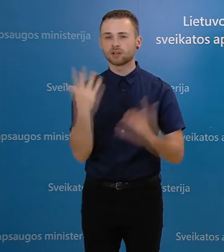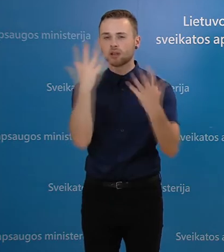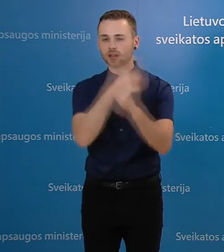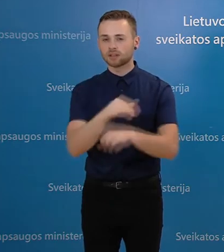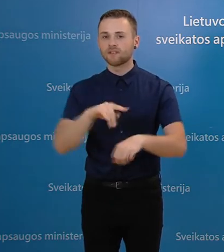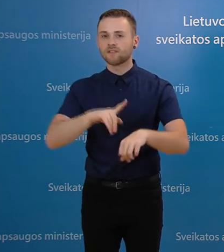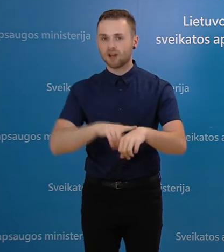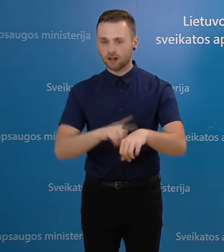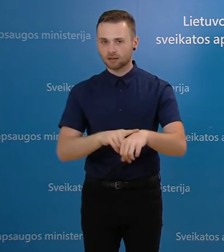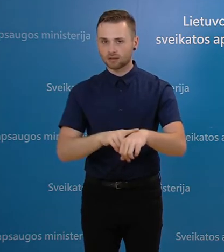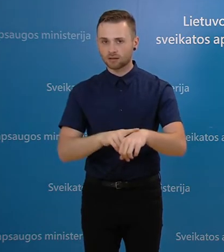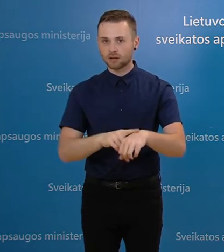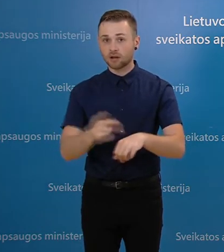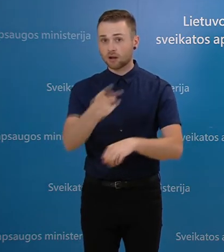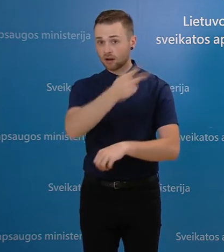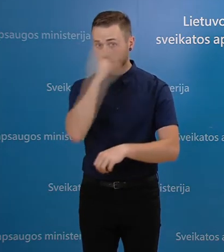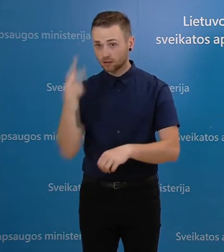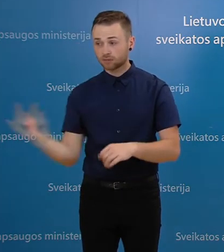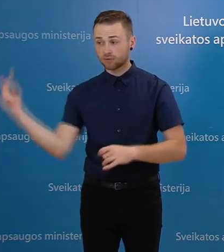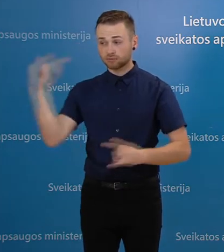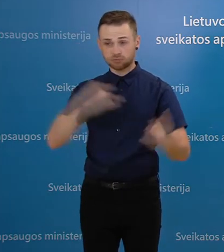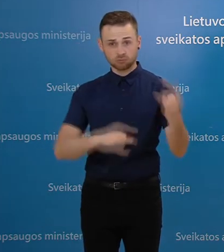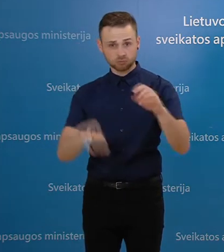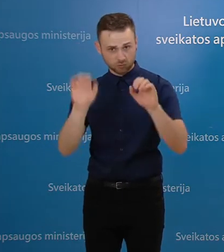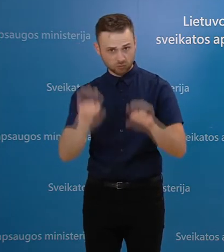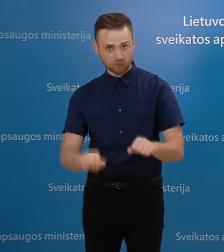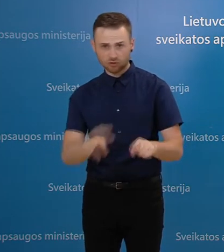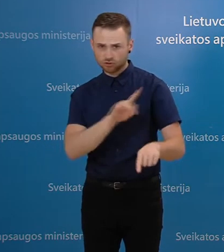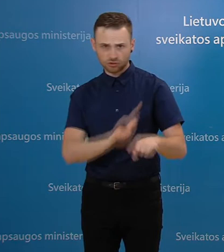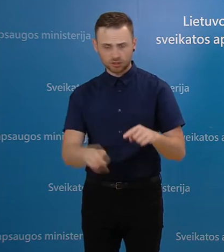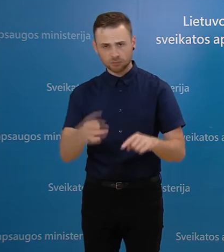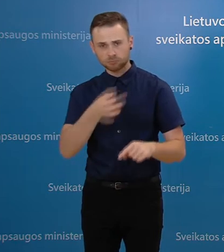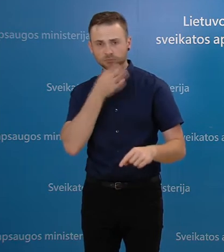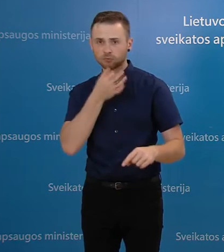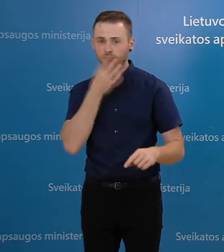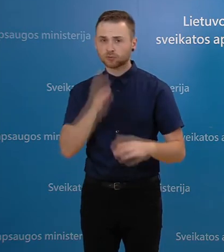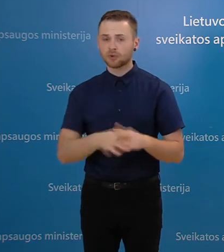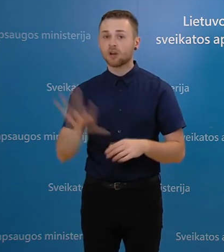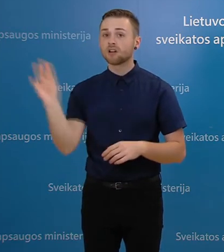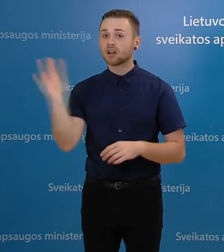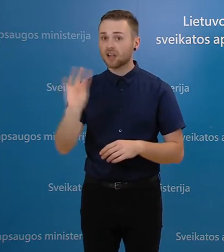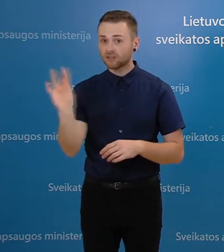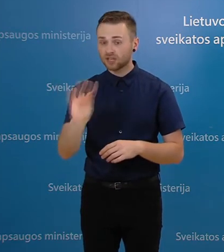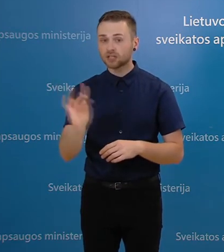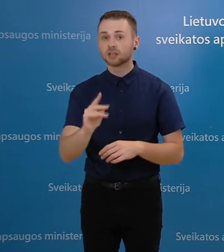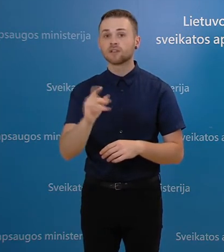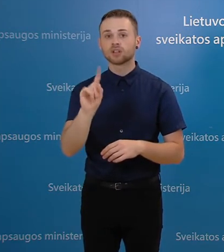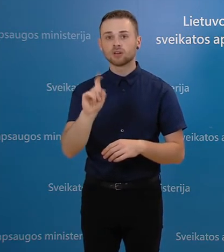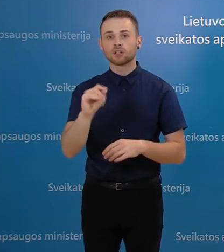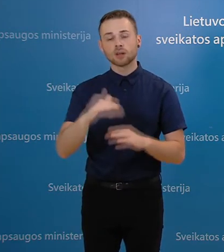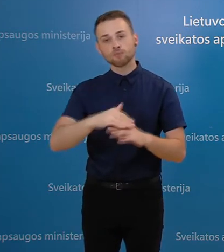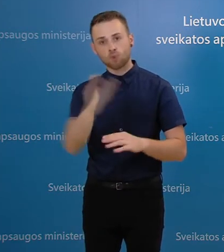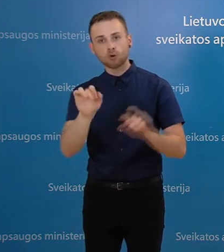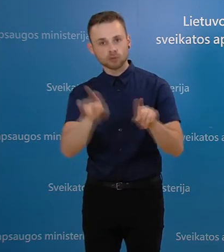dienos skrydžiai į Lietuvą galės būti jau vykdomi be vyriausybės leidimo ir ar kavinės galės dirbti po 23 valandos?